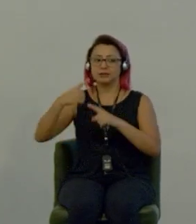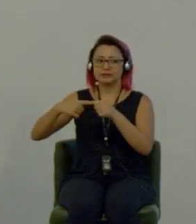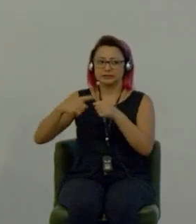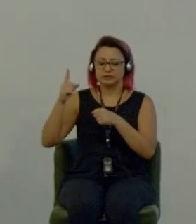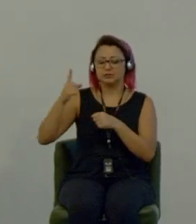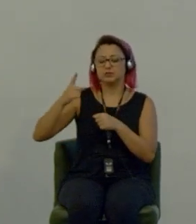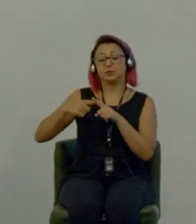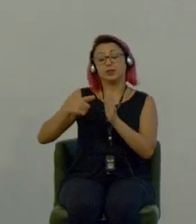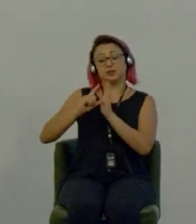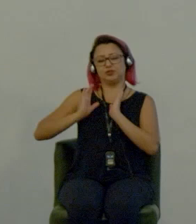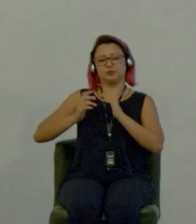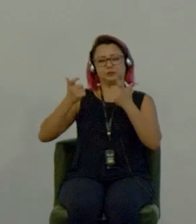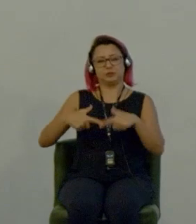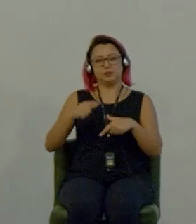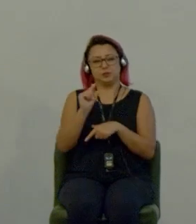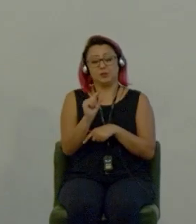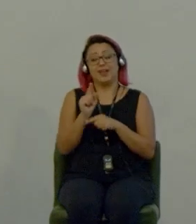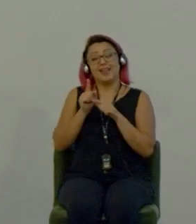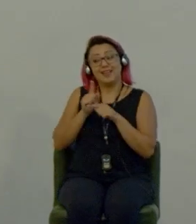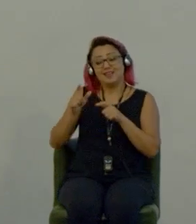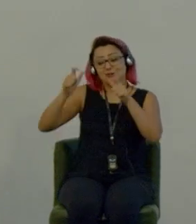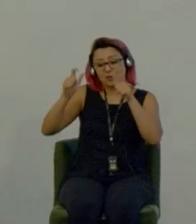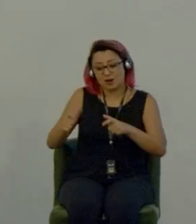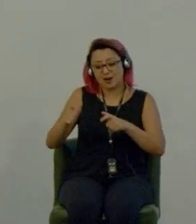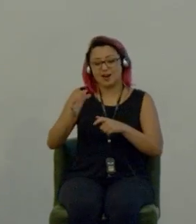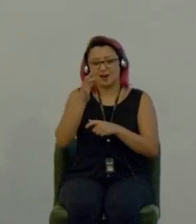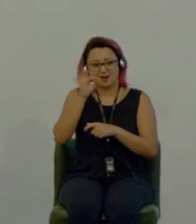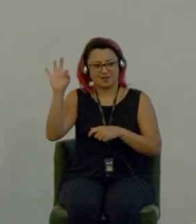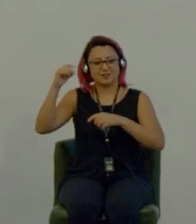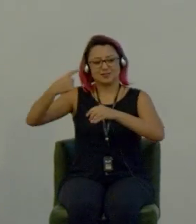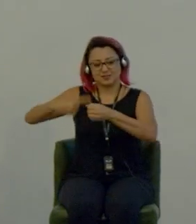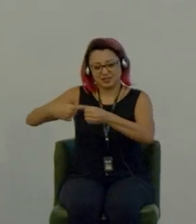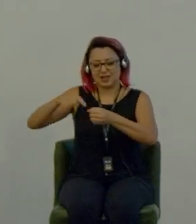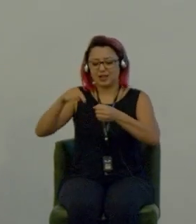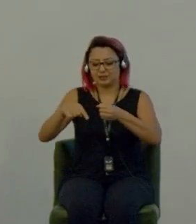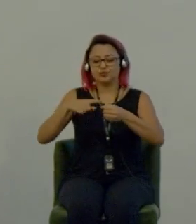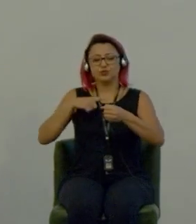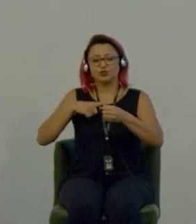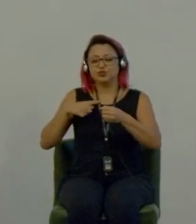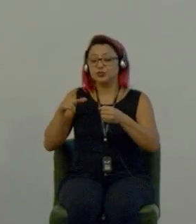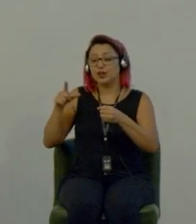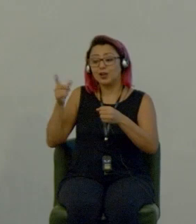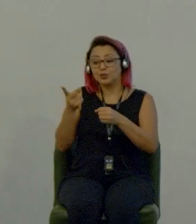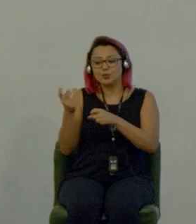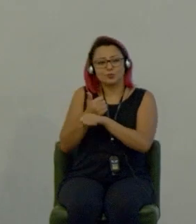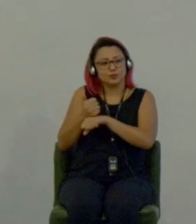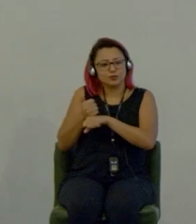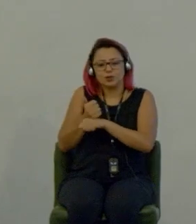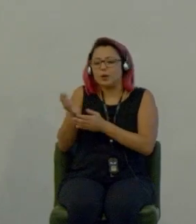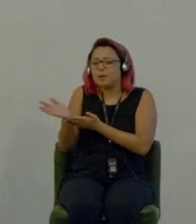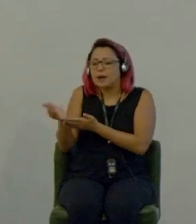l'heure, c'est là qu'elles avaient des données, c'est là qu'elles avaient accumulé des données très précises sur les sols